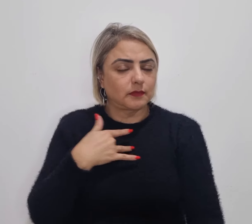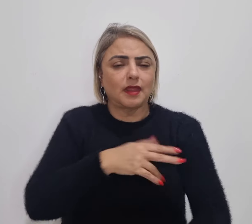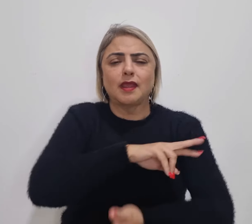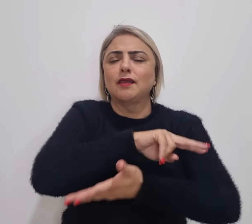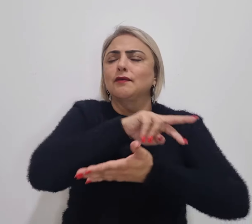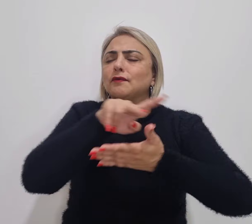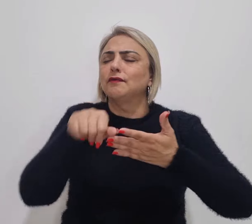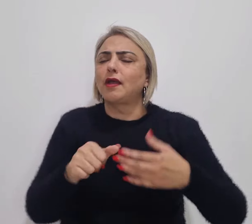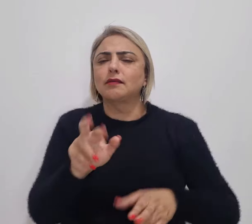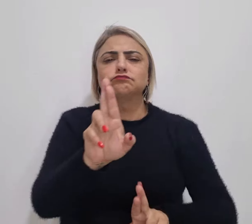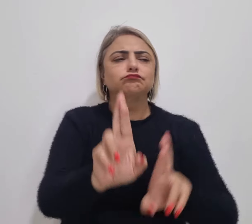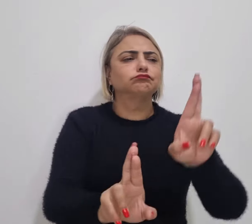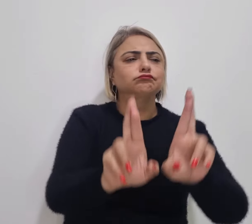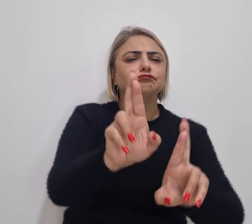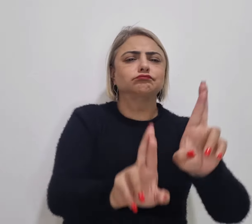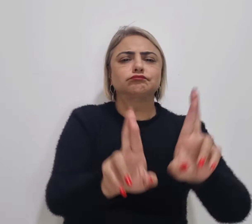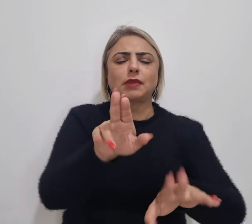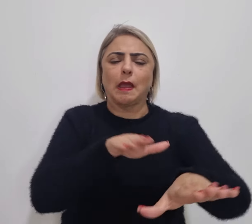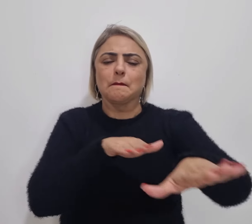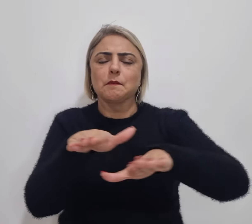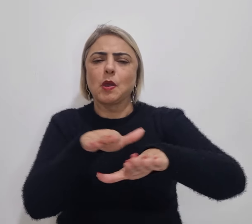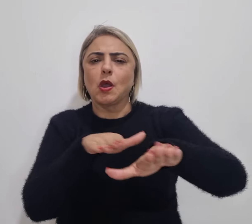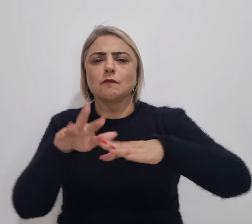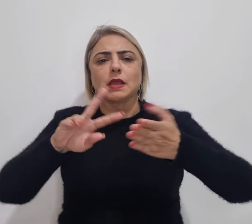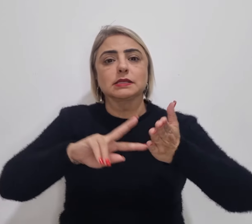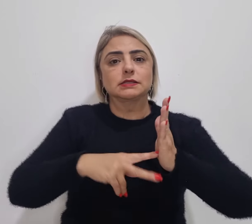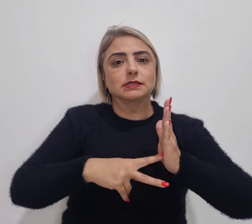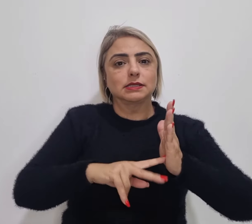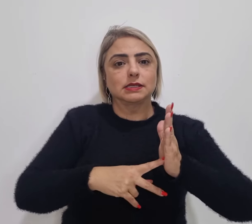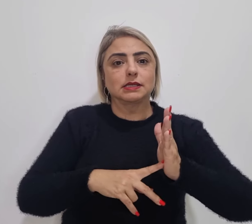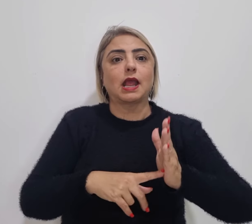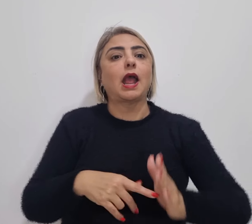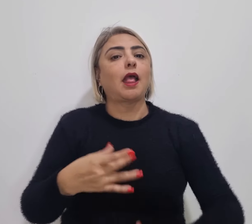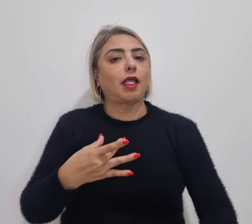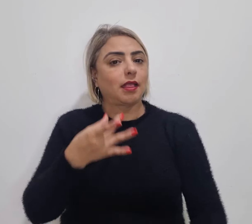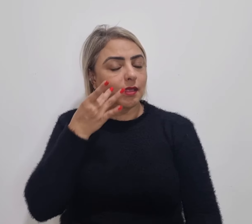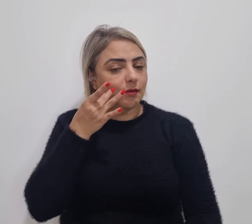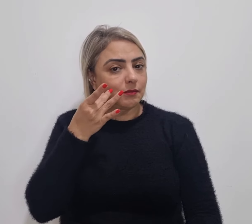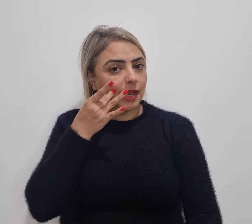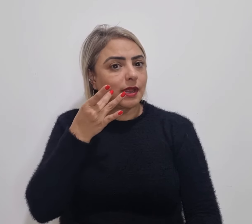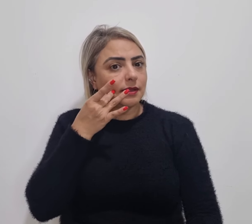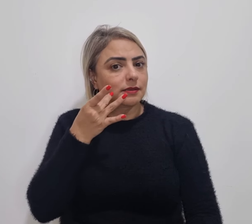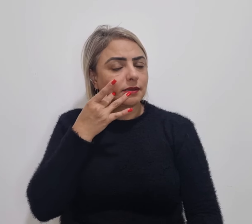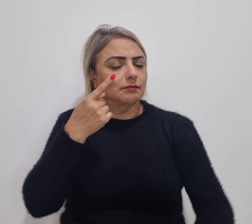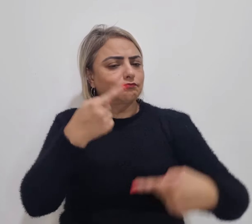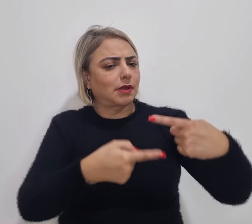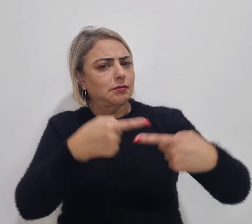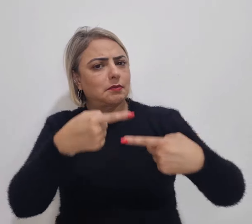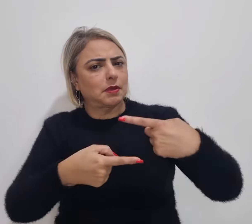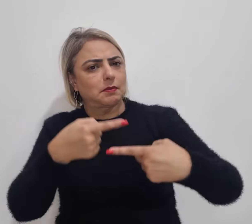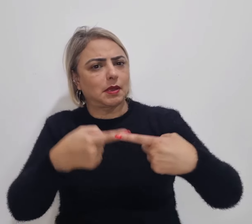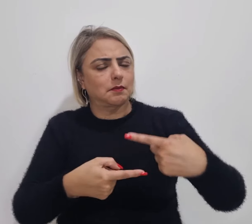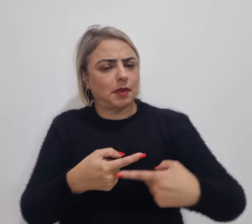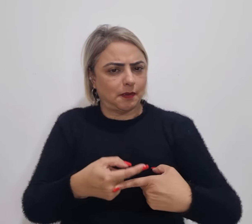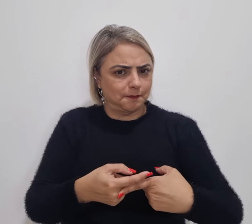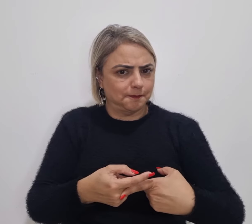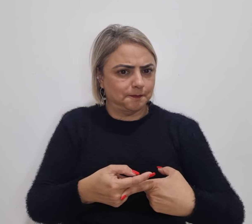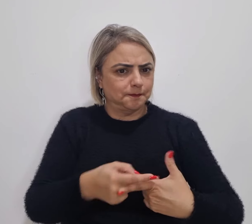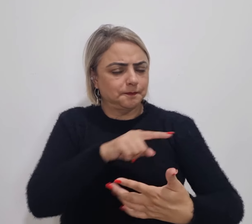representantes de movimentos sindicais estiveram presentes ao debate. Dentre elas, a